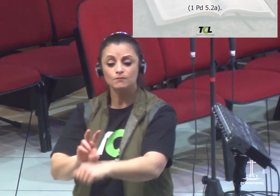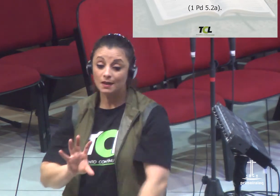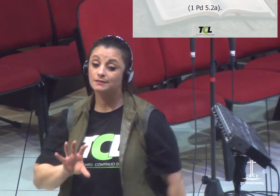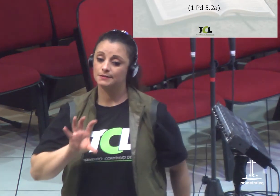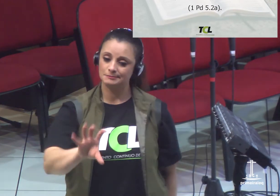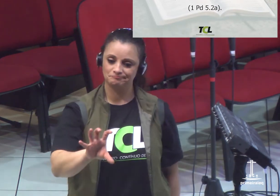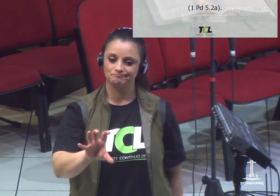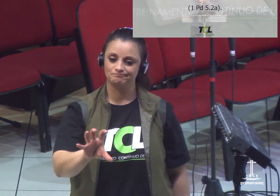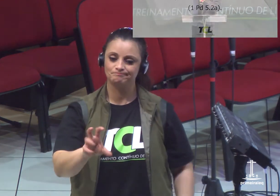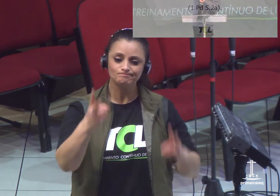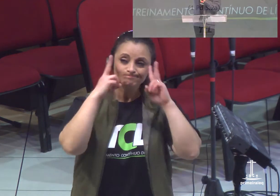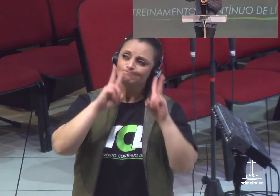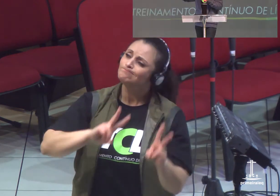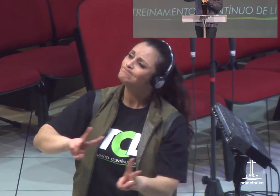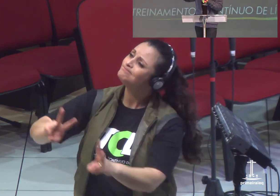nós veremos o Senhor